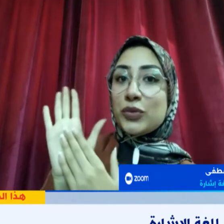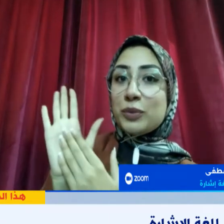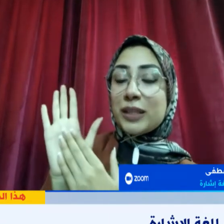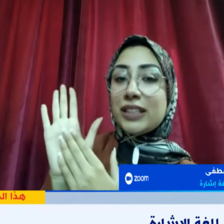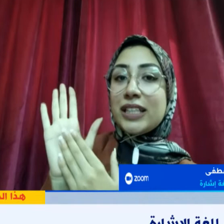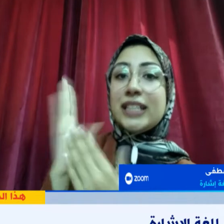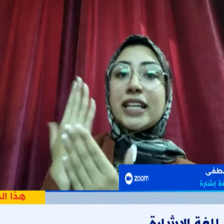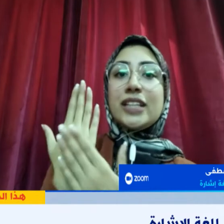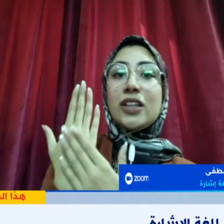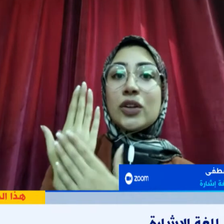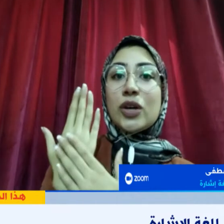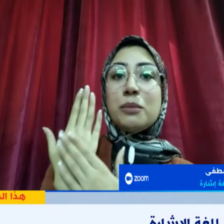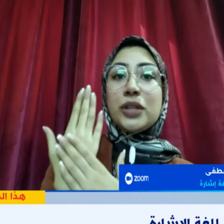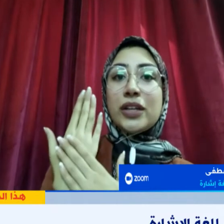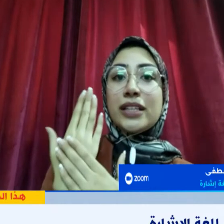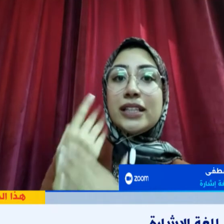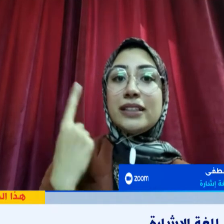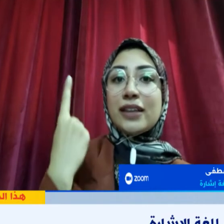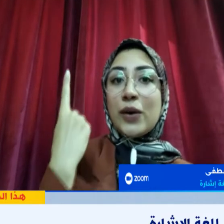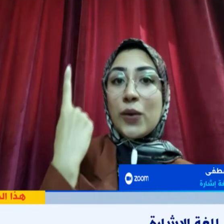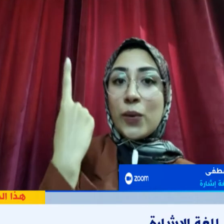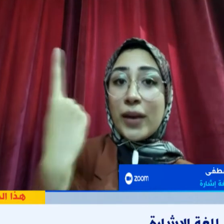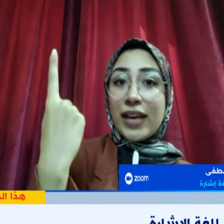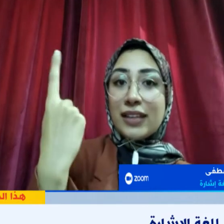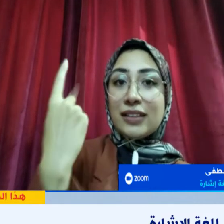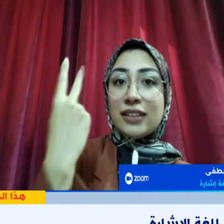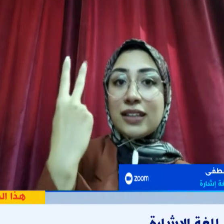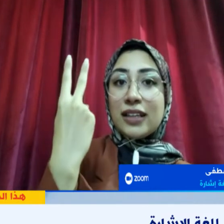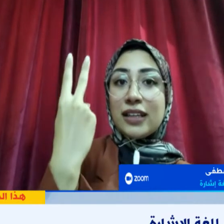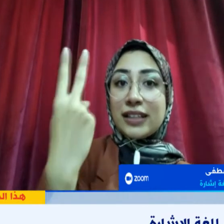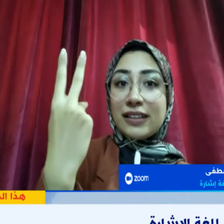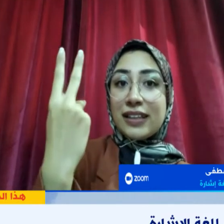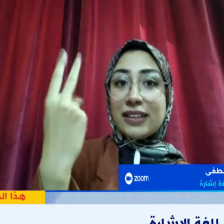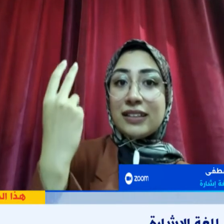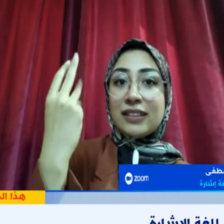ان الحروف ببطن الايد، لكن تمام، الارقام بظهر الايد. تمام.